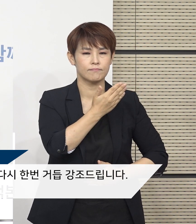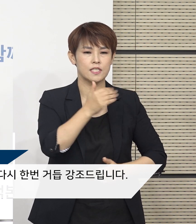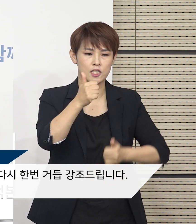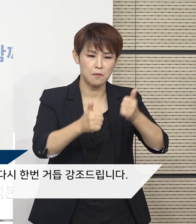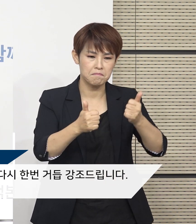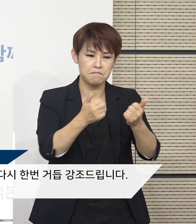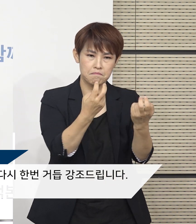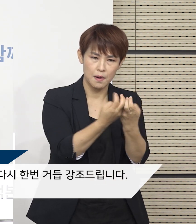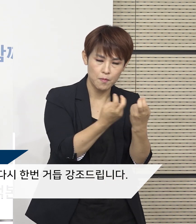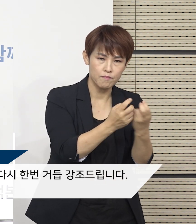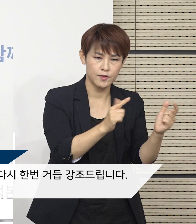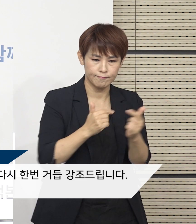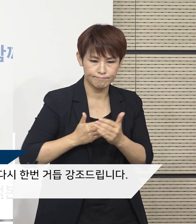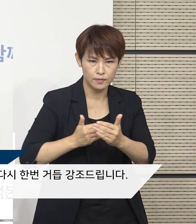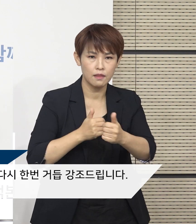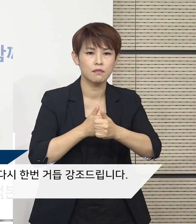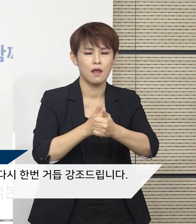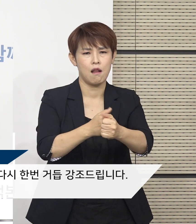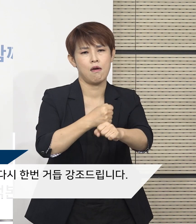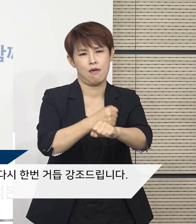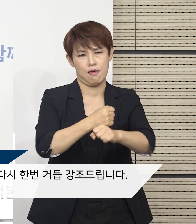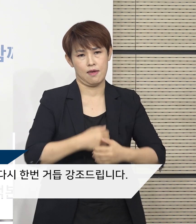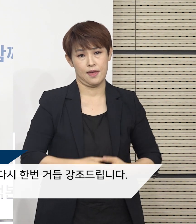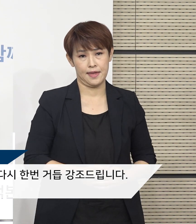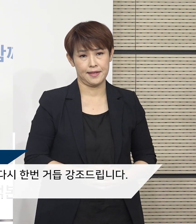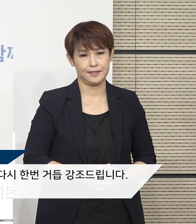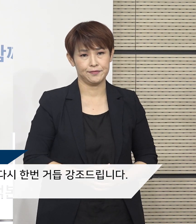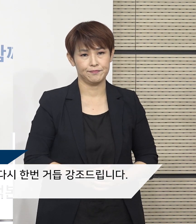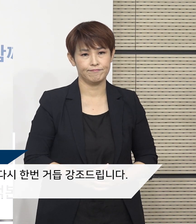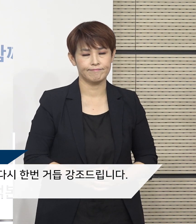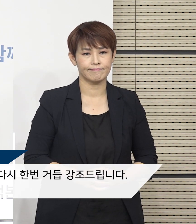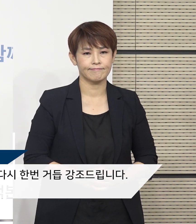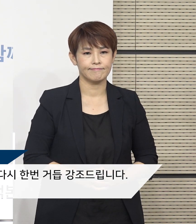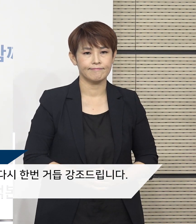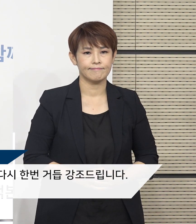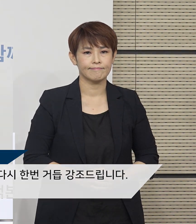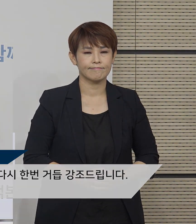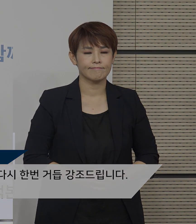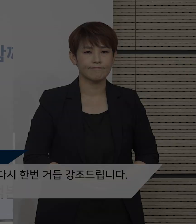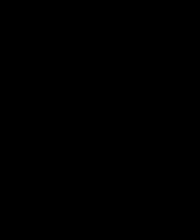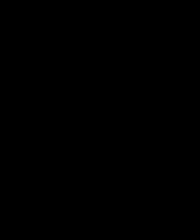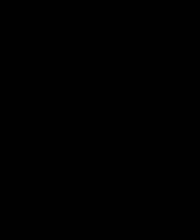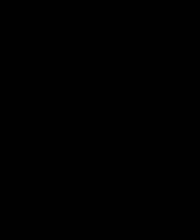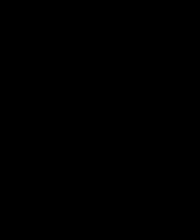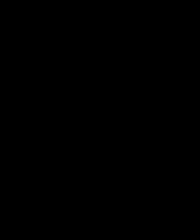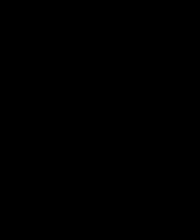방법 그리고 입시 절차에 따라서 진행될 것임을 다시 한번 거듭 강조드립니다.